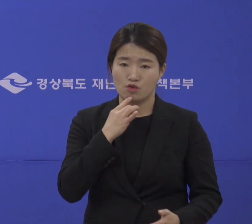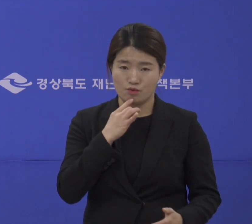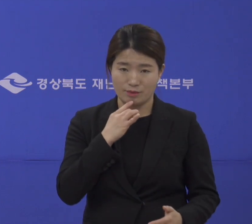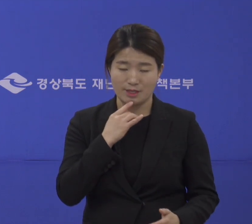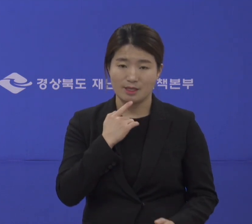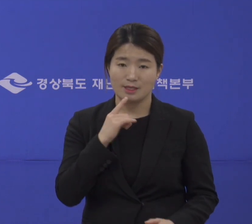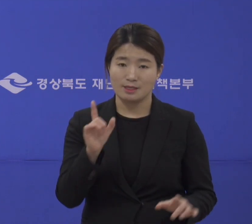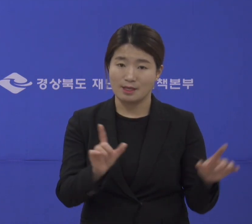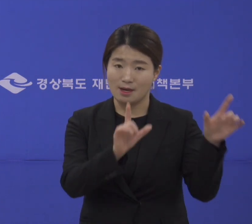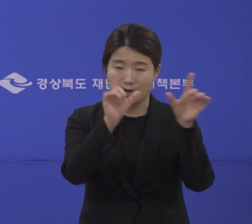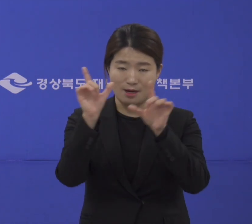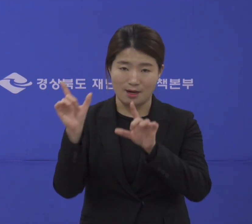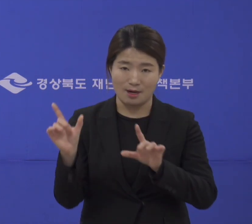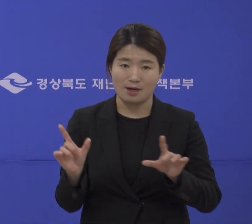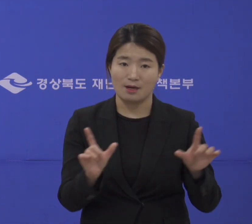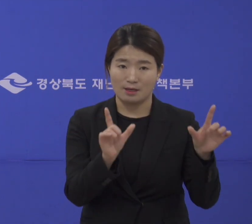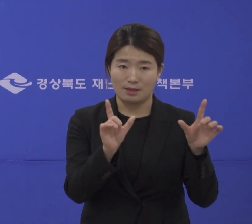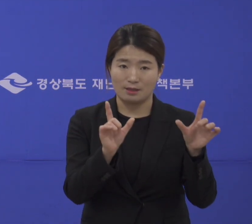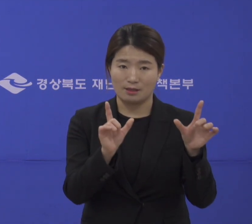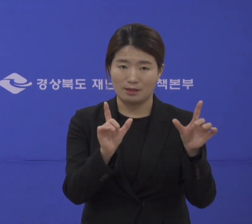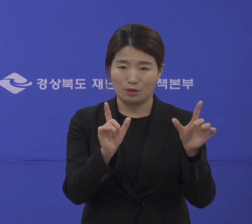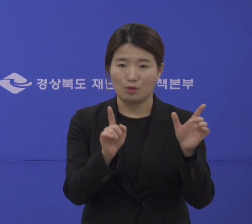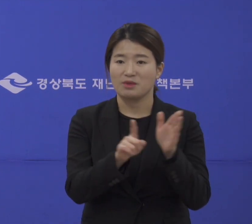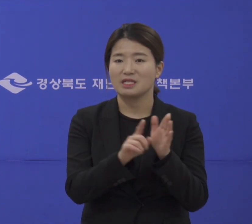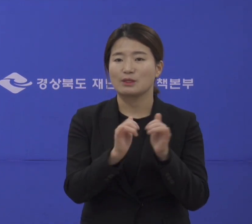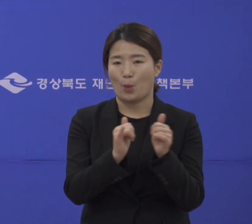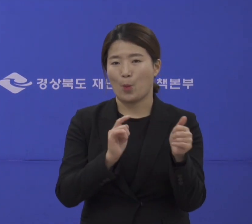사는 이분도 신도인데